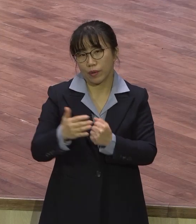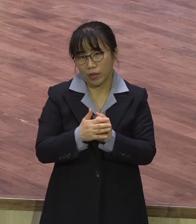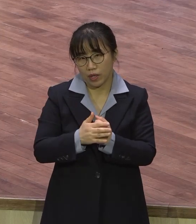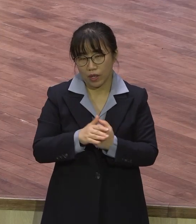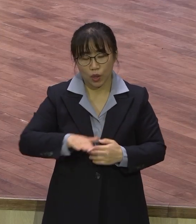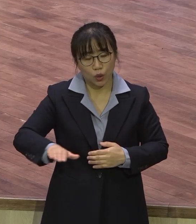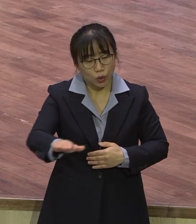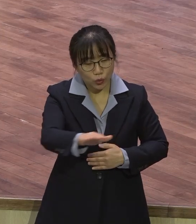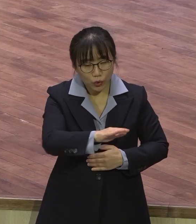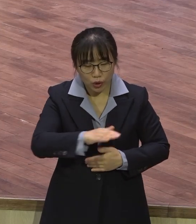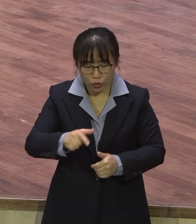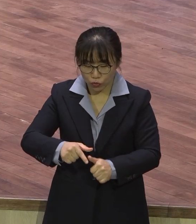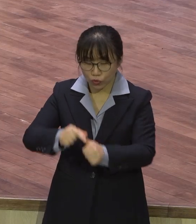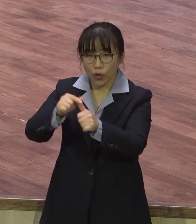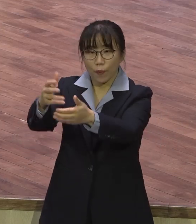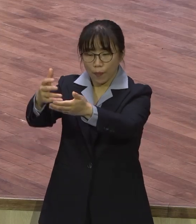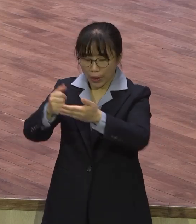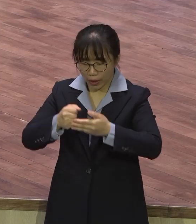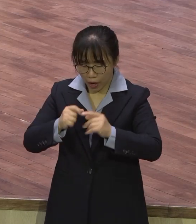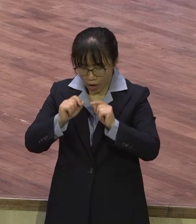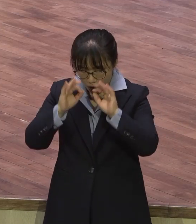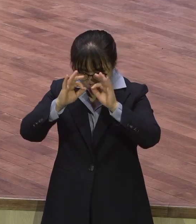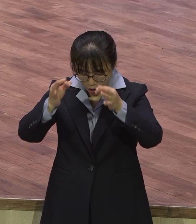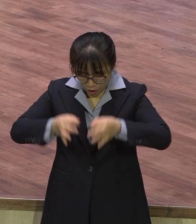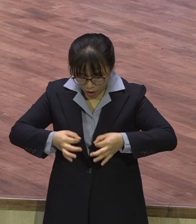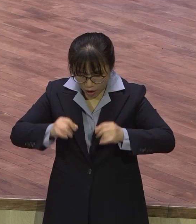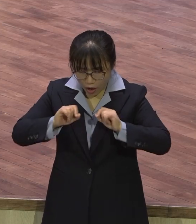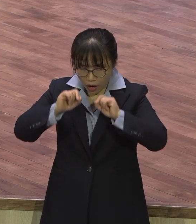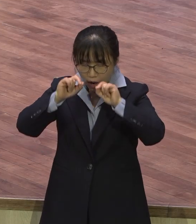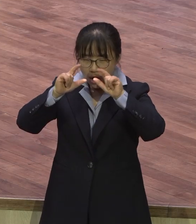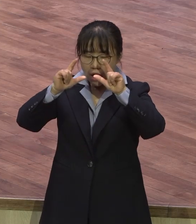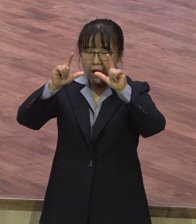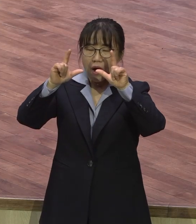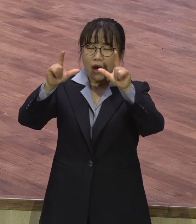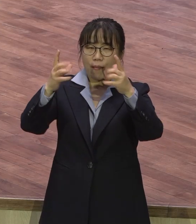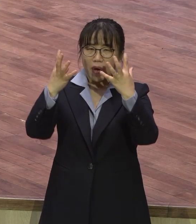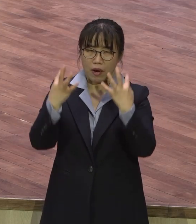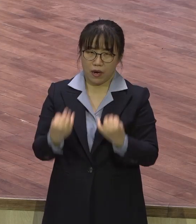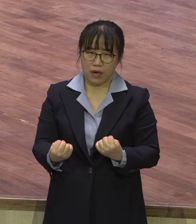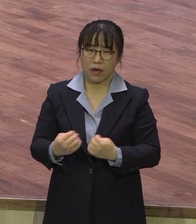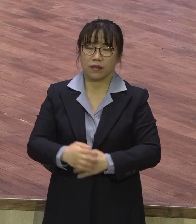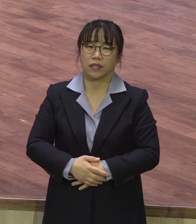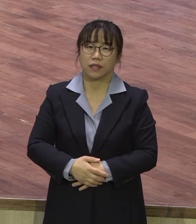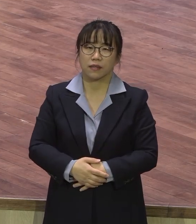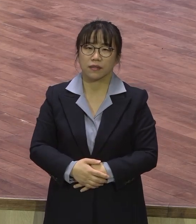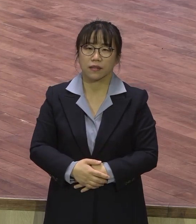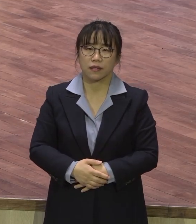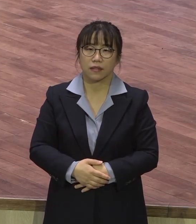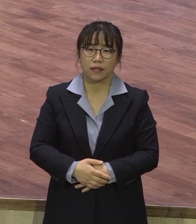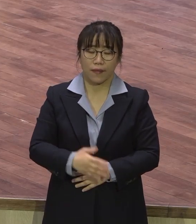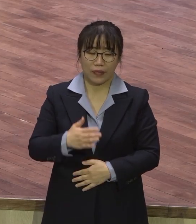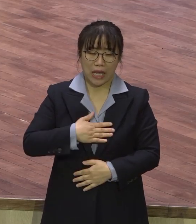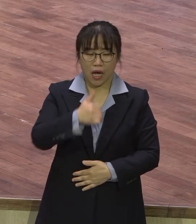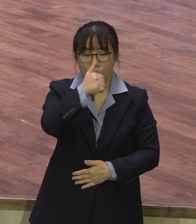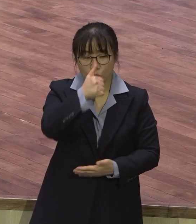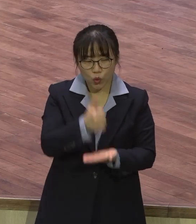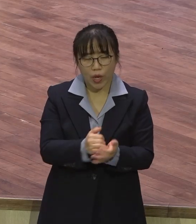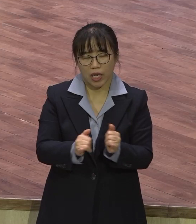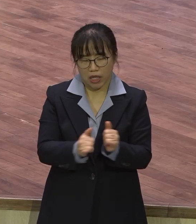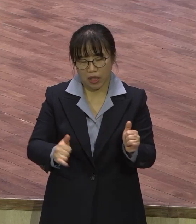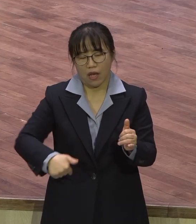죄가 전주라는 거예요 율법으로는 죄를 깨닫게 합니다 율법을 통해서 우리가 죄인된 존재라는